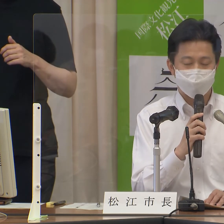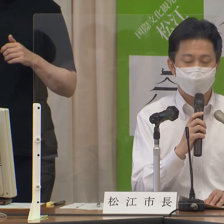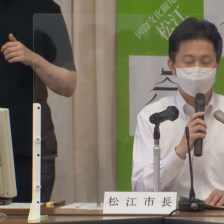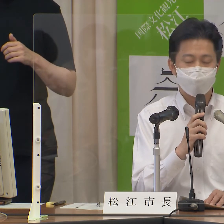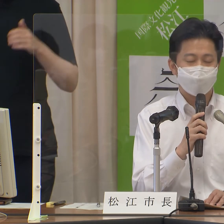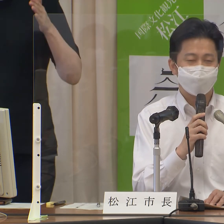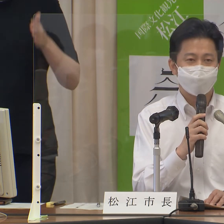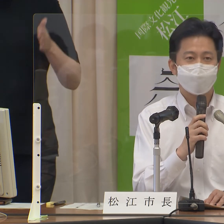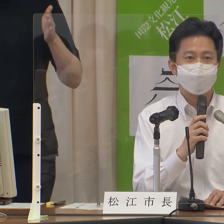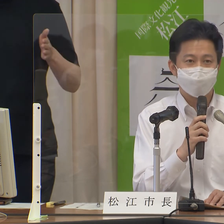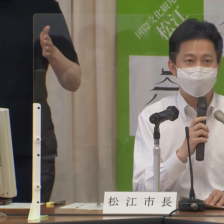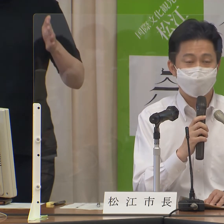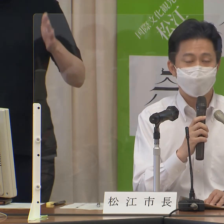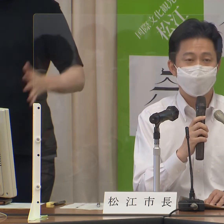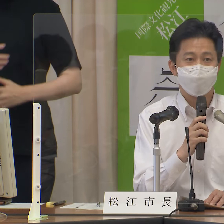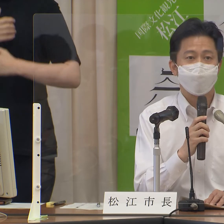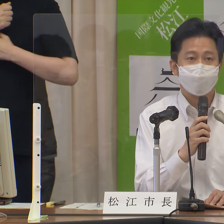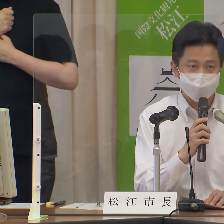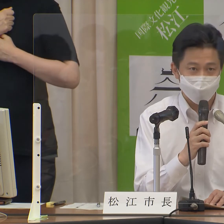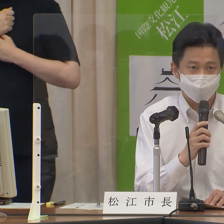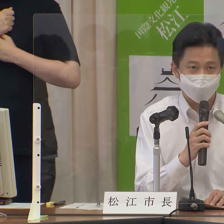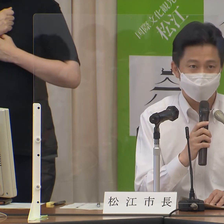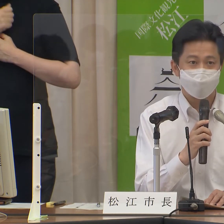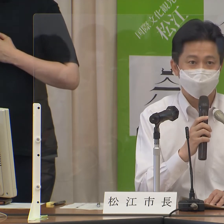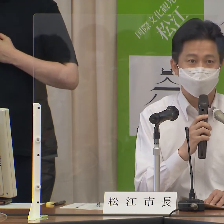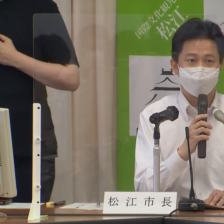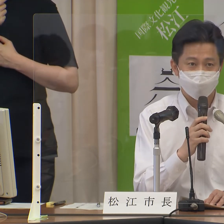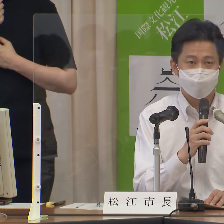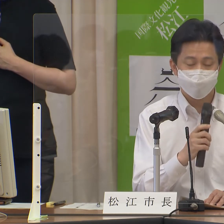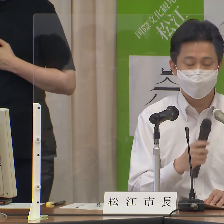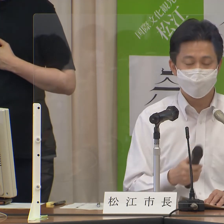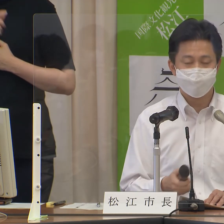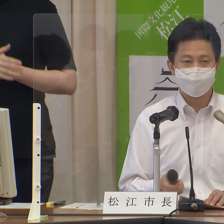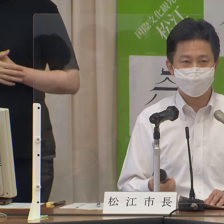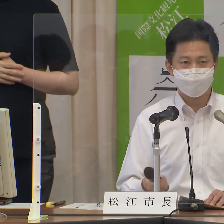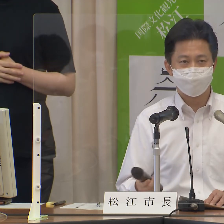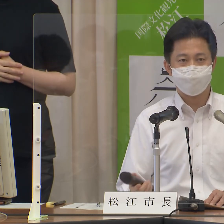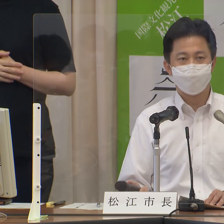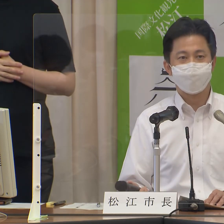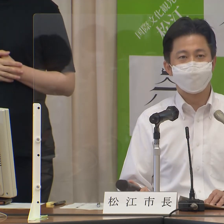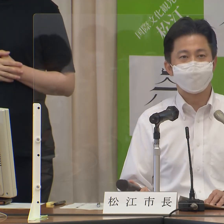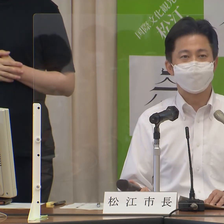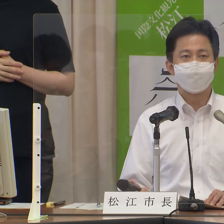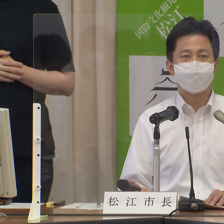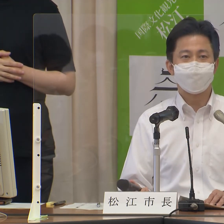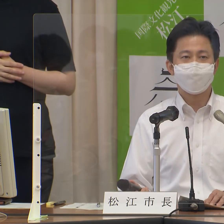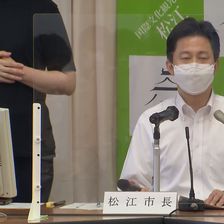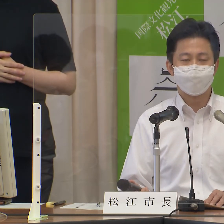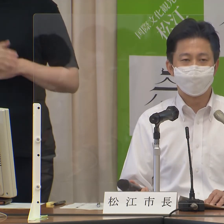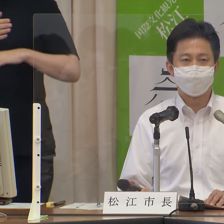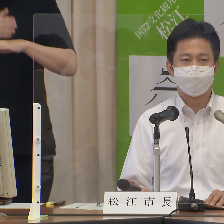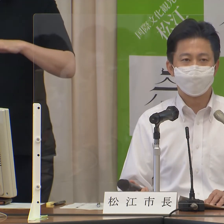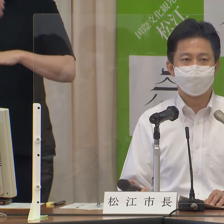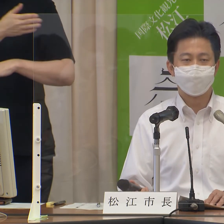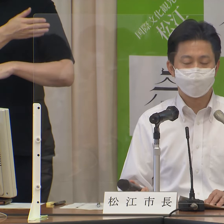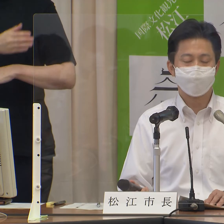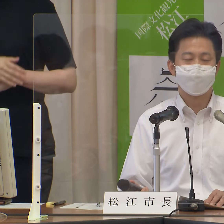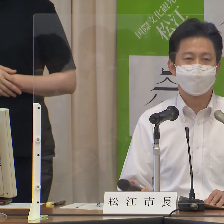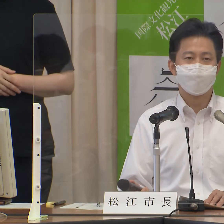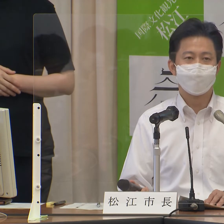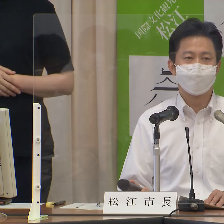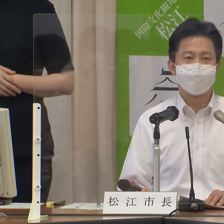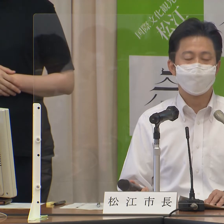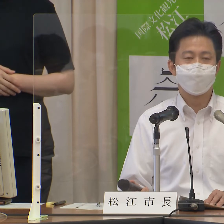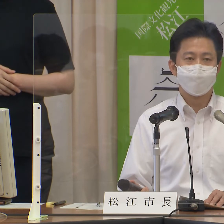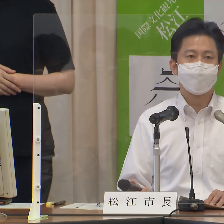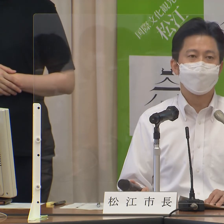を内容をご確認いただいて実行に移していただきたいというふうに考えております。 ありがとうございます。それから最後にこれはデータ